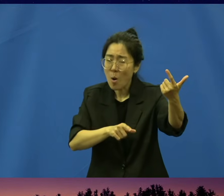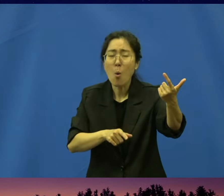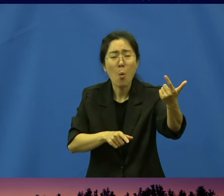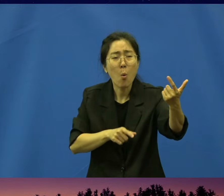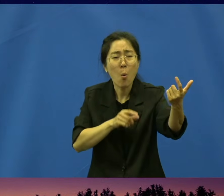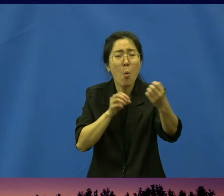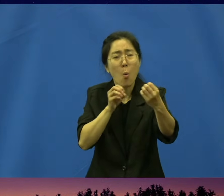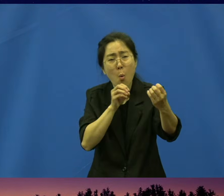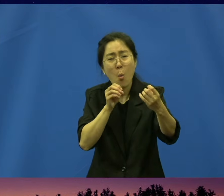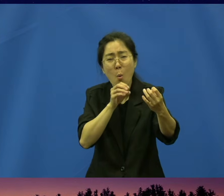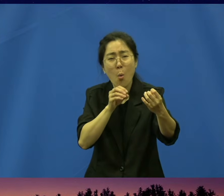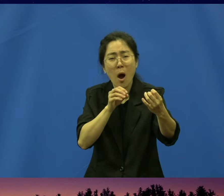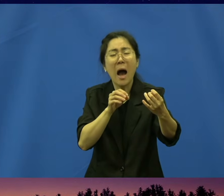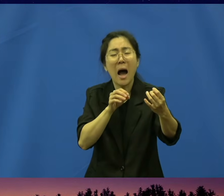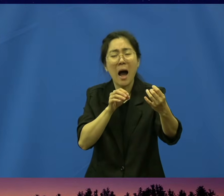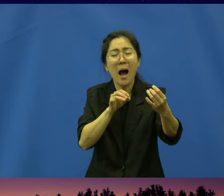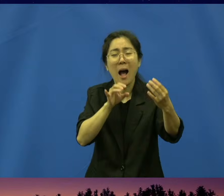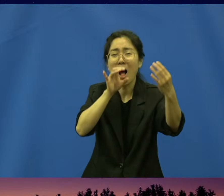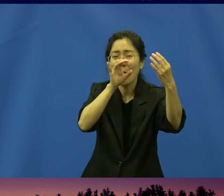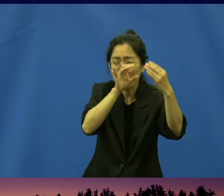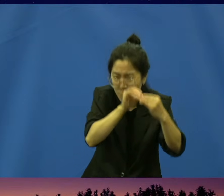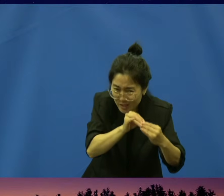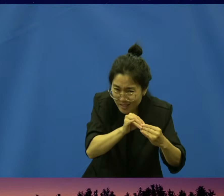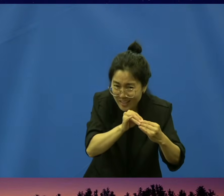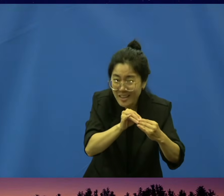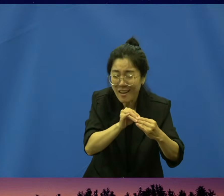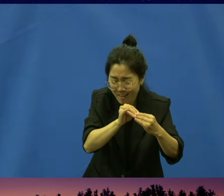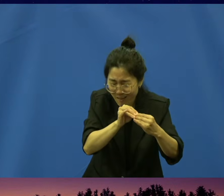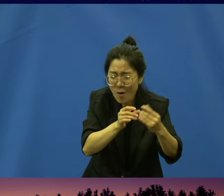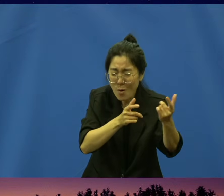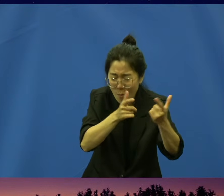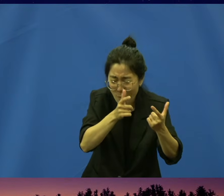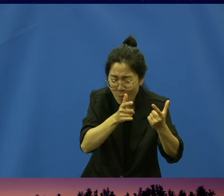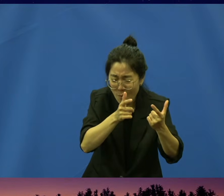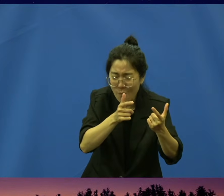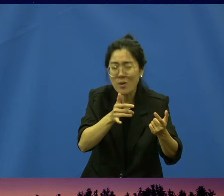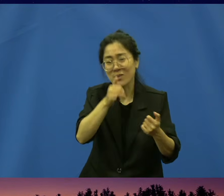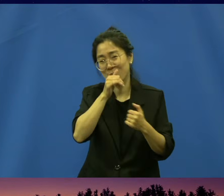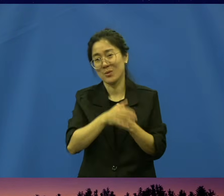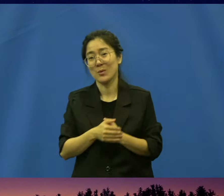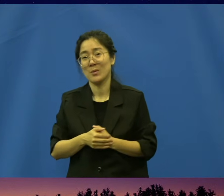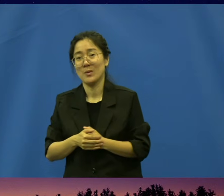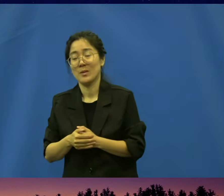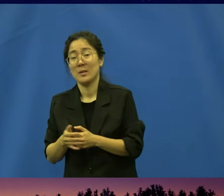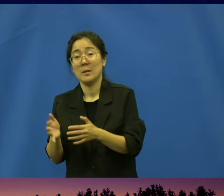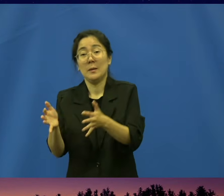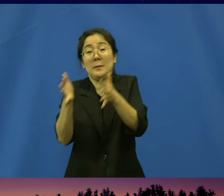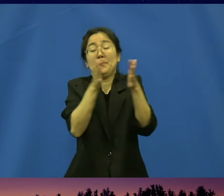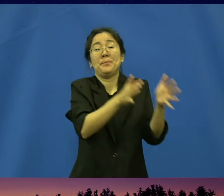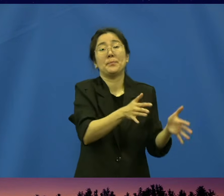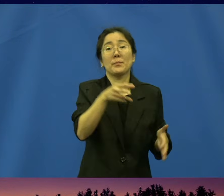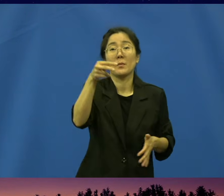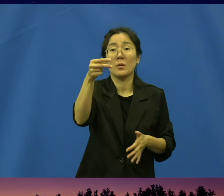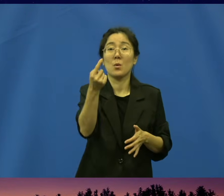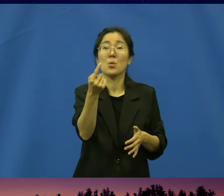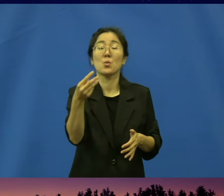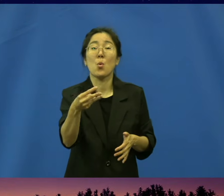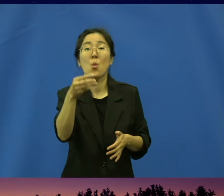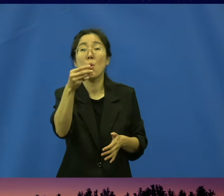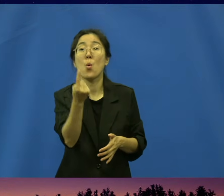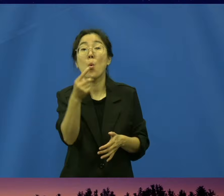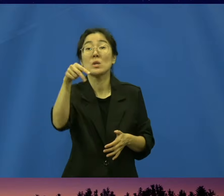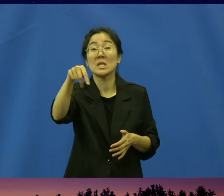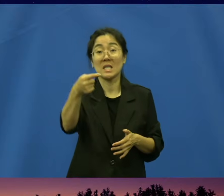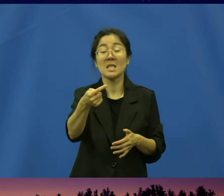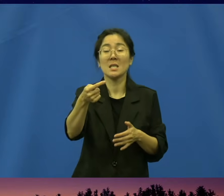선교산, 그리고 둘로스 선교선에서 그런 경험을 했습니다. 여기 방문하셨거나 알고 계신